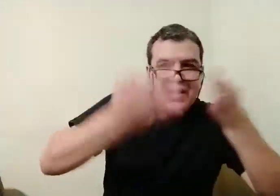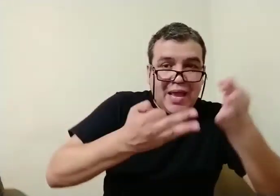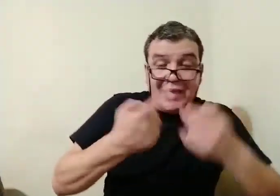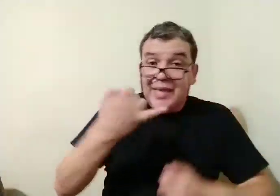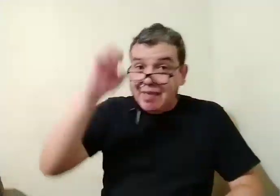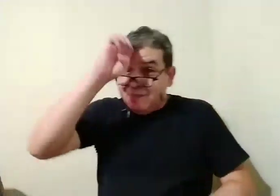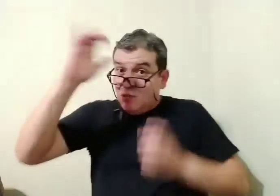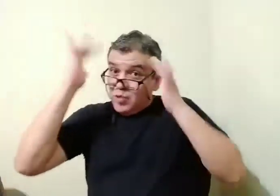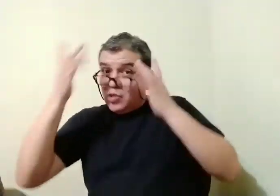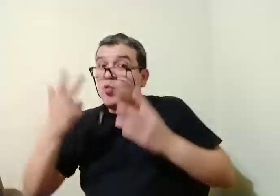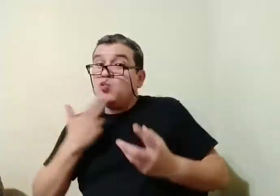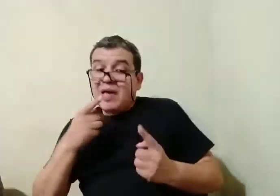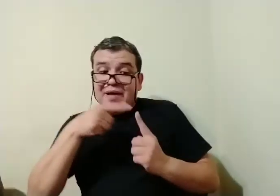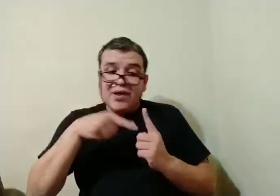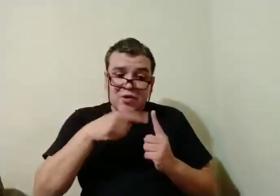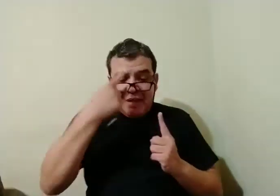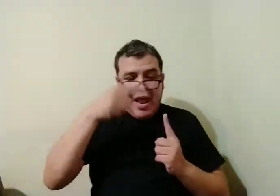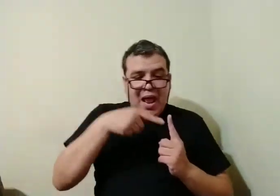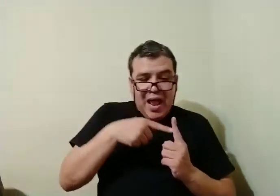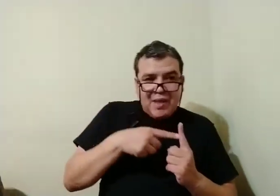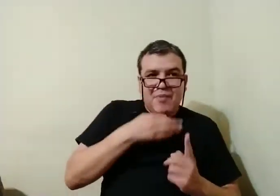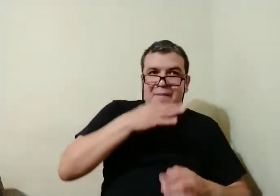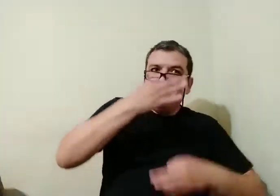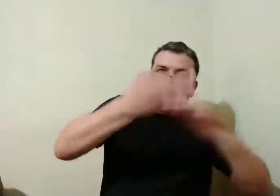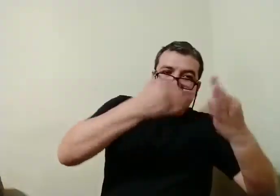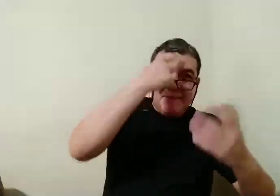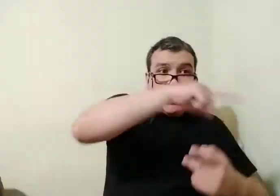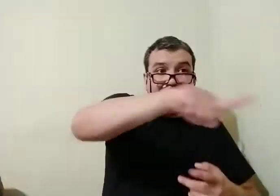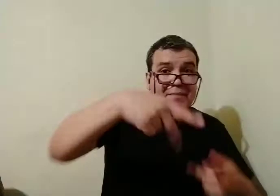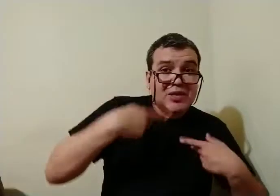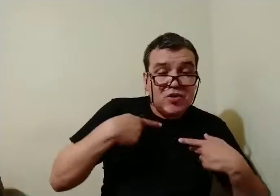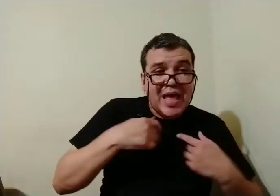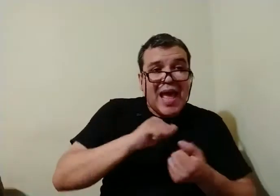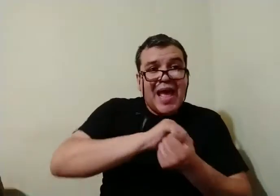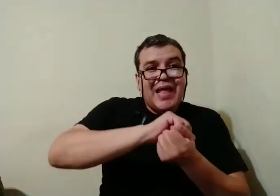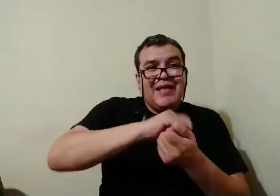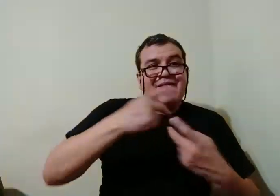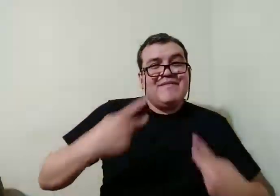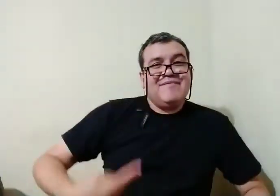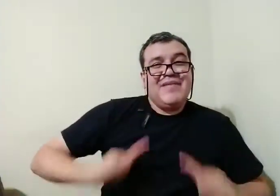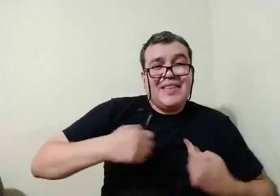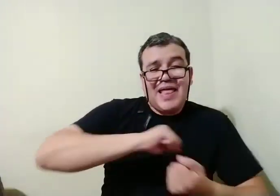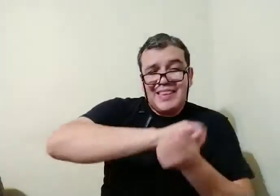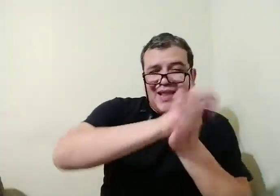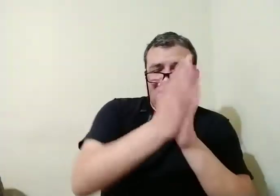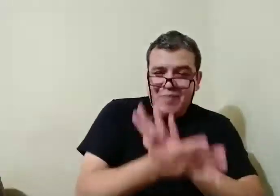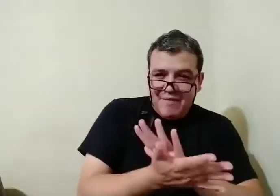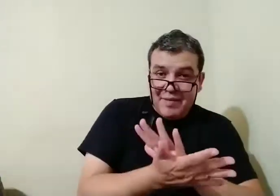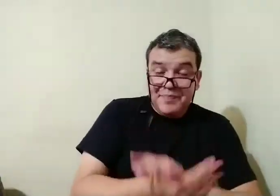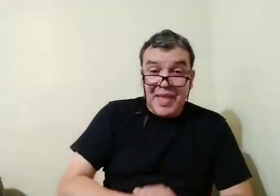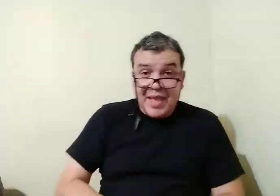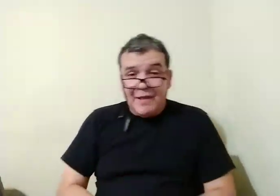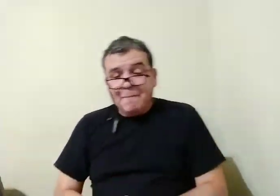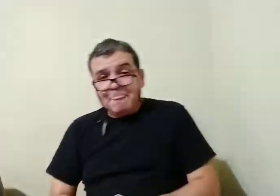Debido al Espíritu Santo, la palabra de Dios tiene poder vivificante.